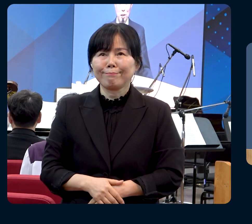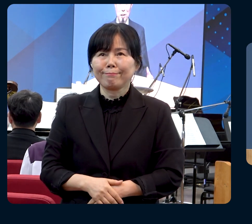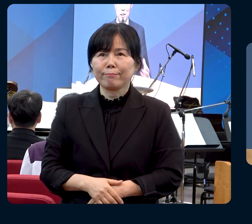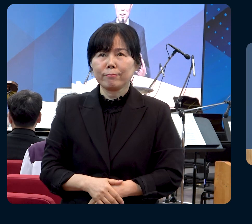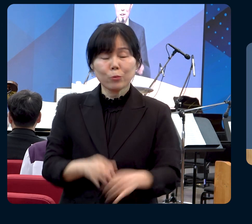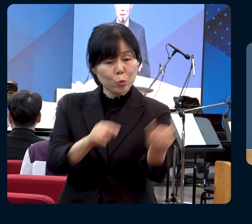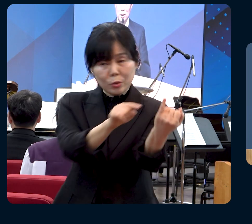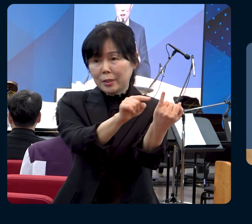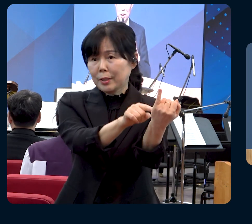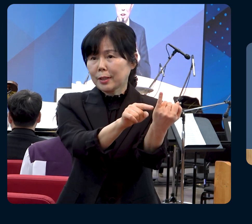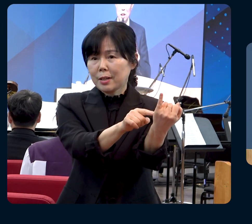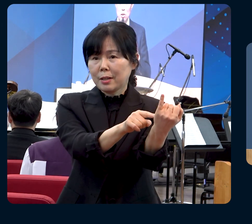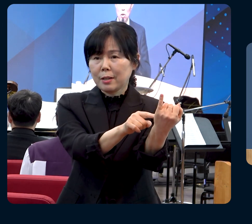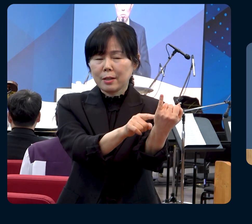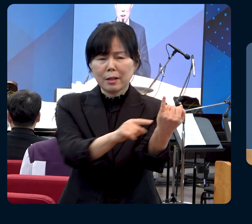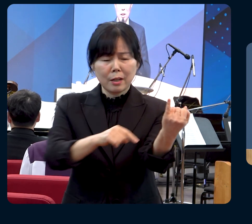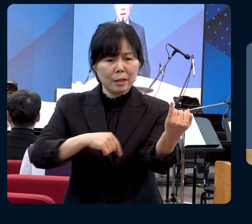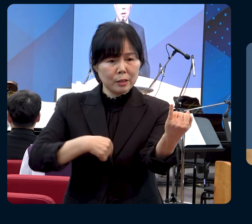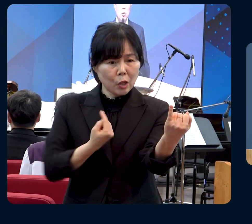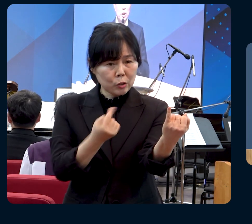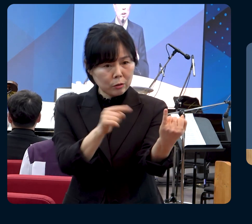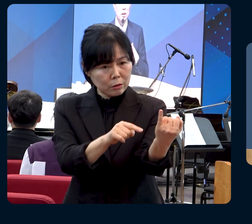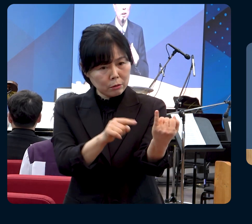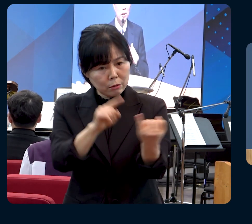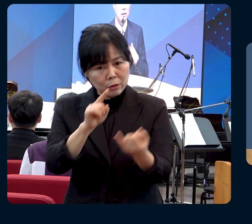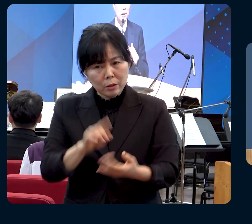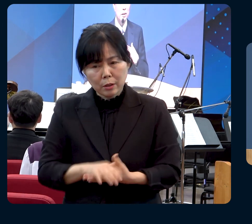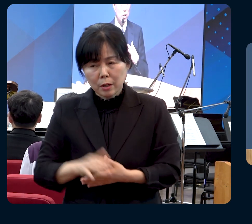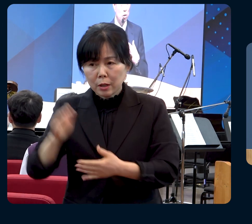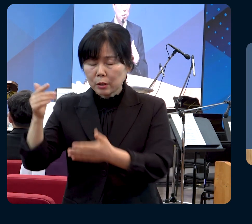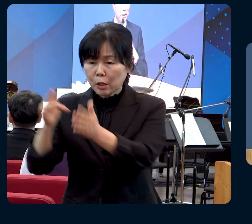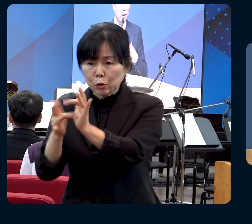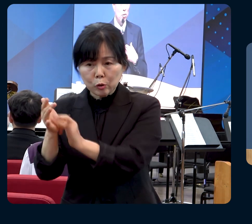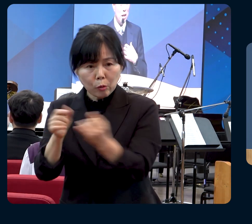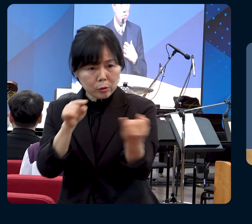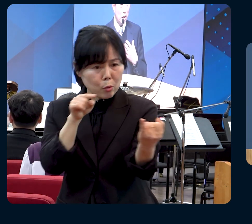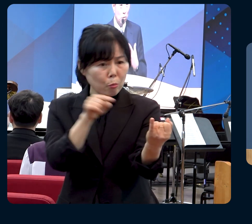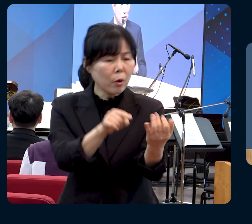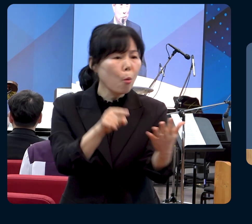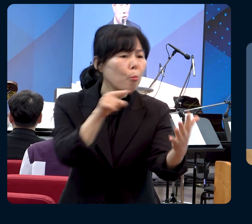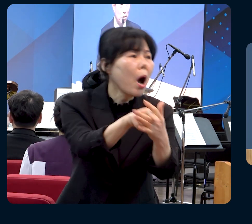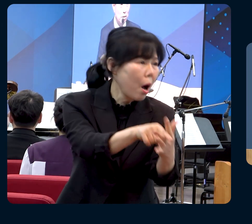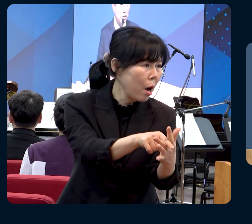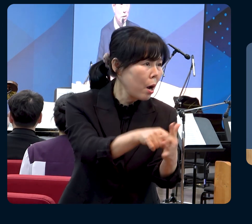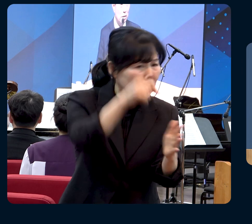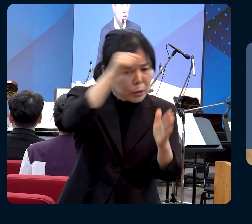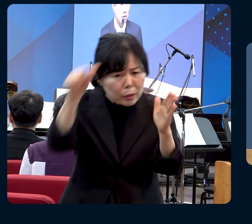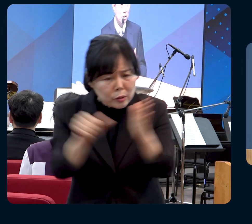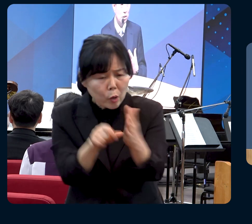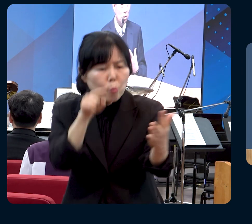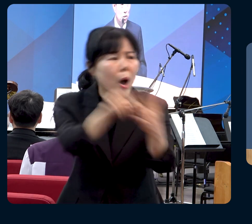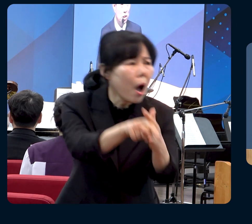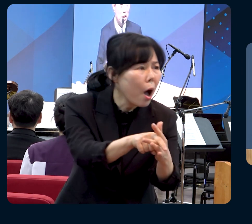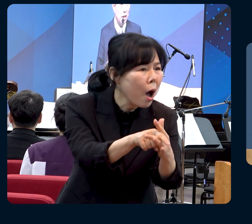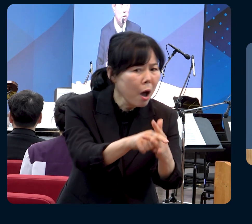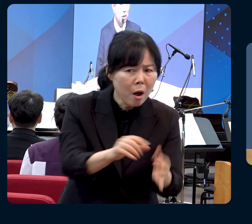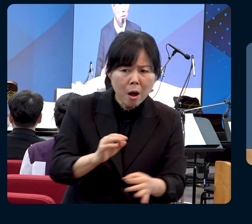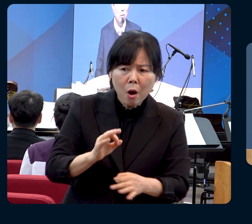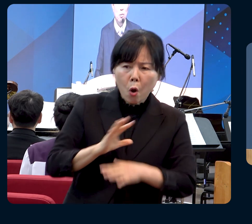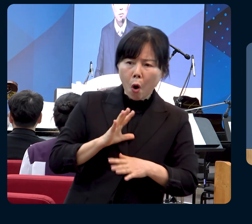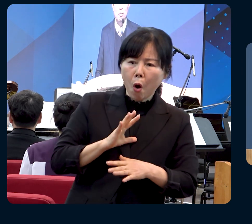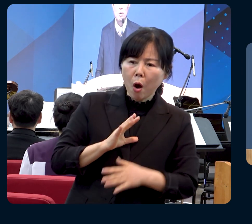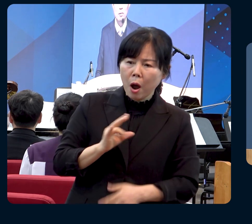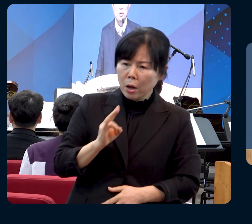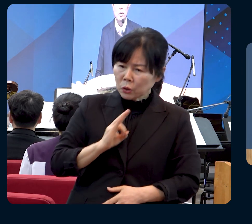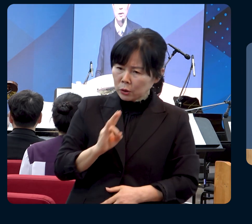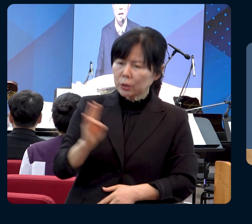그 여인은 자신에 대해서 너무나 잘 알고 있는 예수님을 만나고 깜짝 놀라면서 선지자라